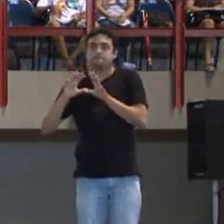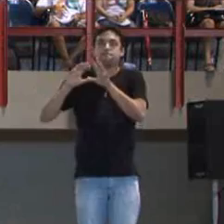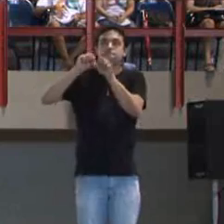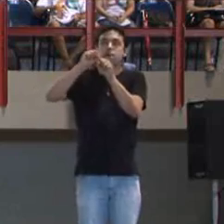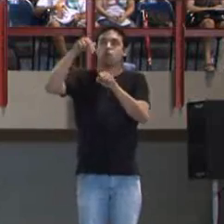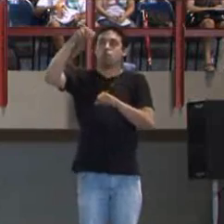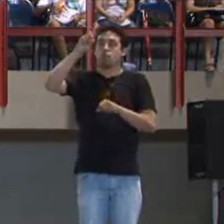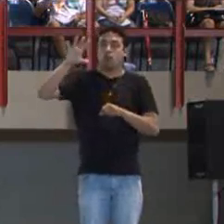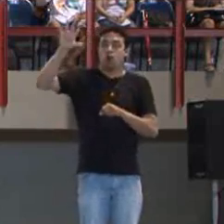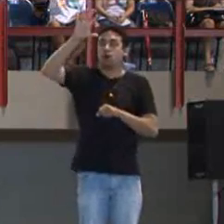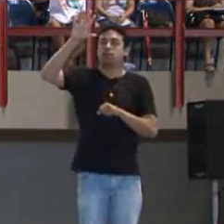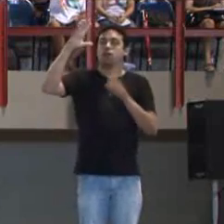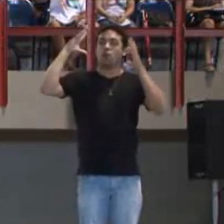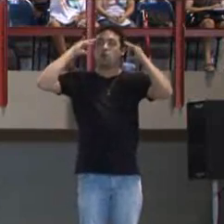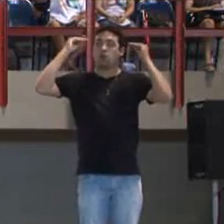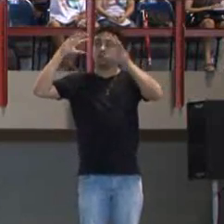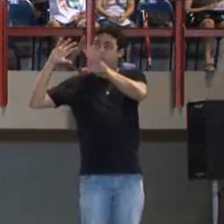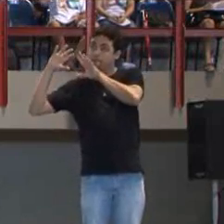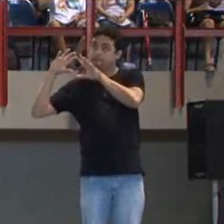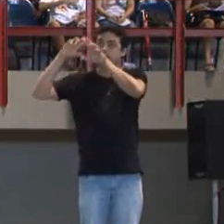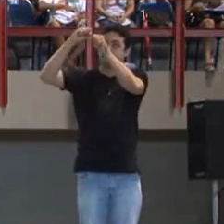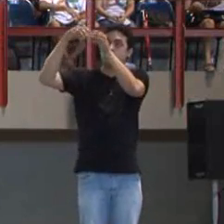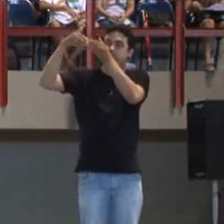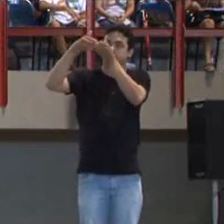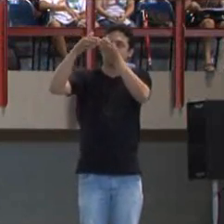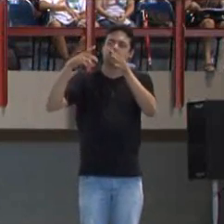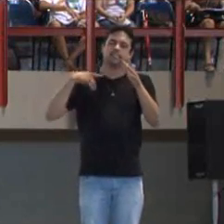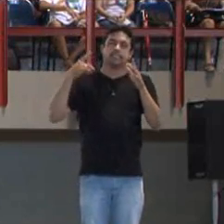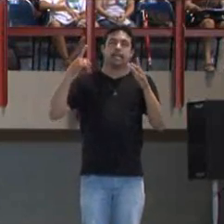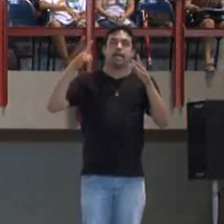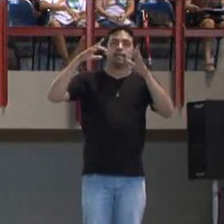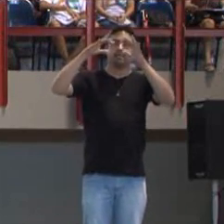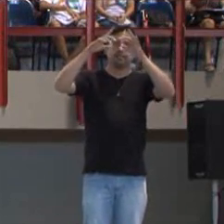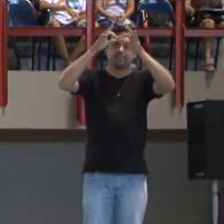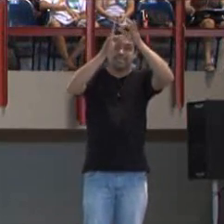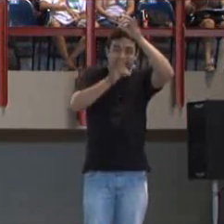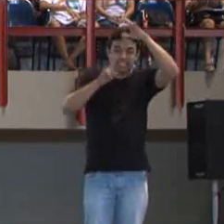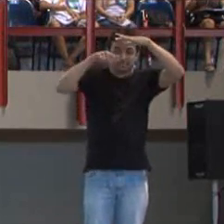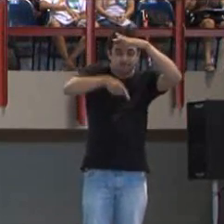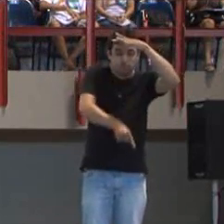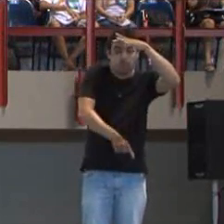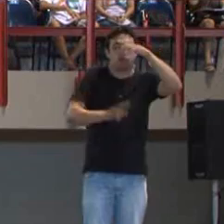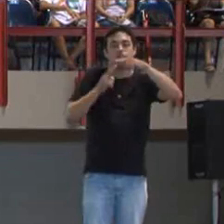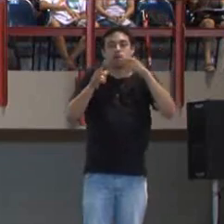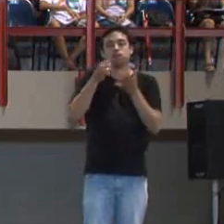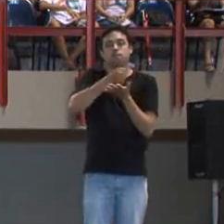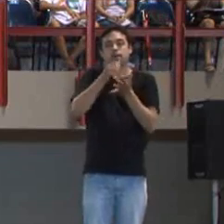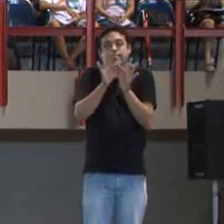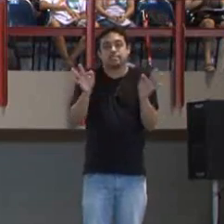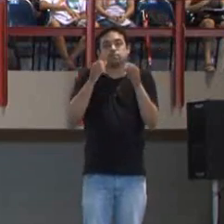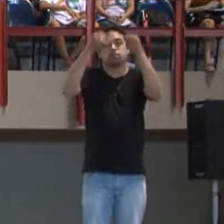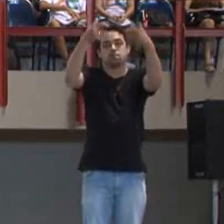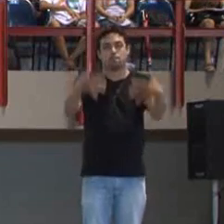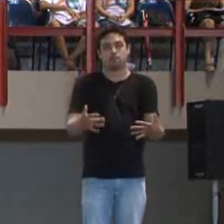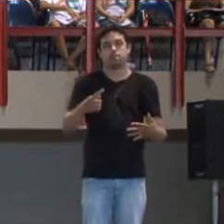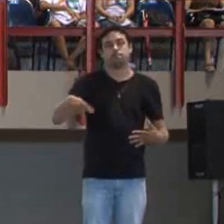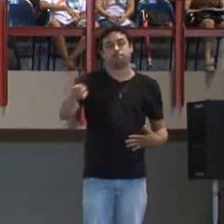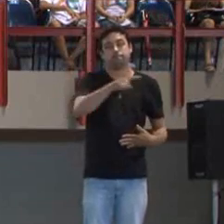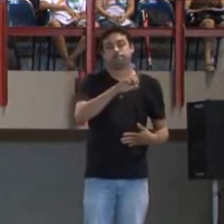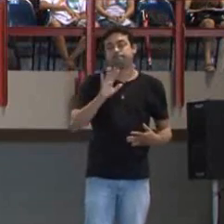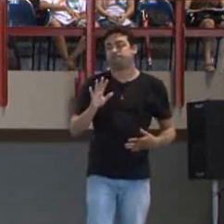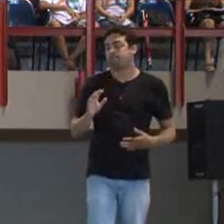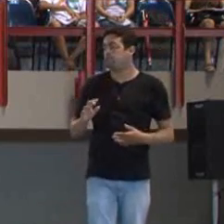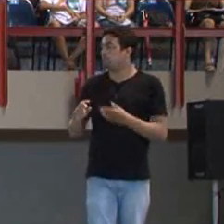Nordeste brasileiro. Né? É muito mais complexo do que eu estou explicando, mas eu estou tentando dar pelo menos a base para vocês entenderem.